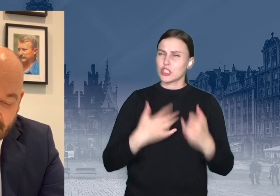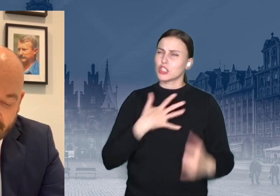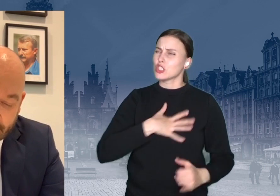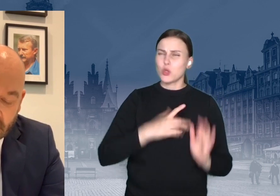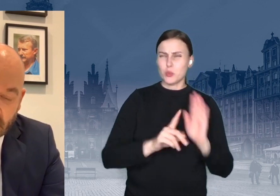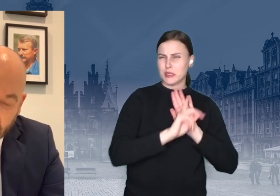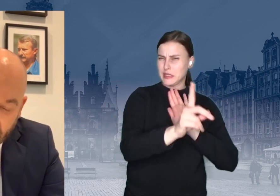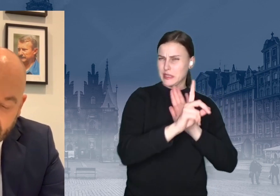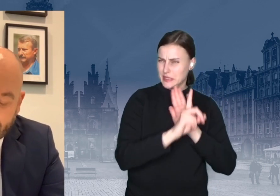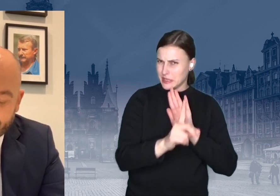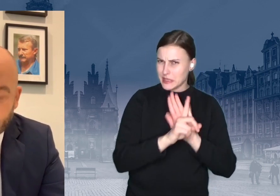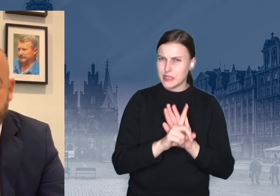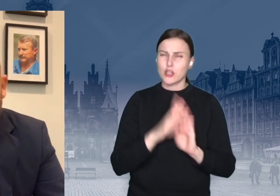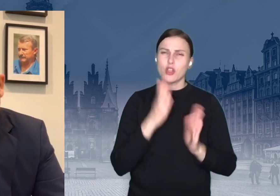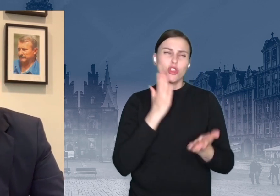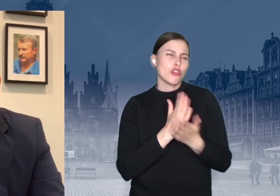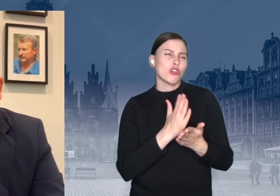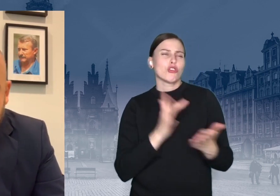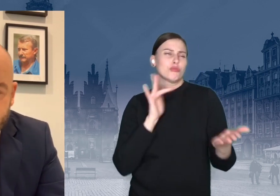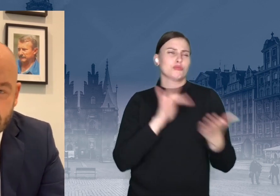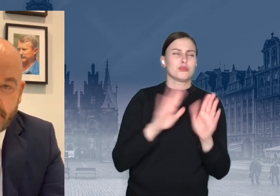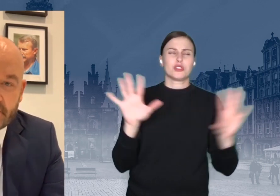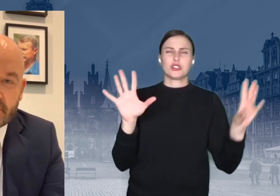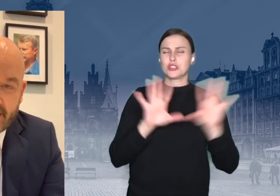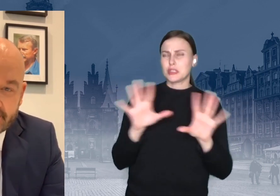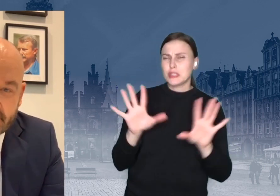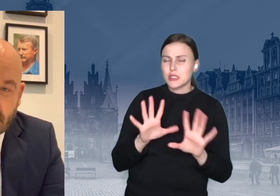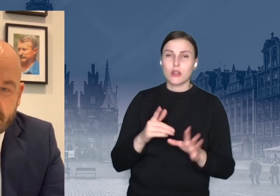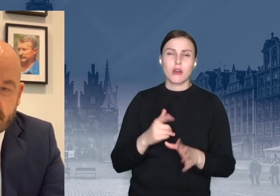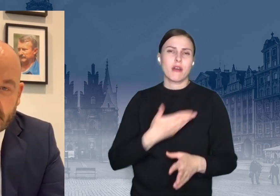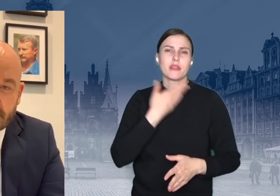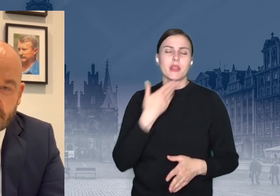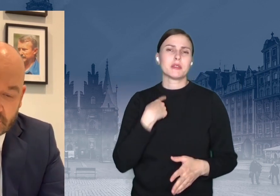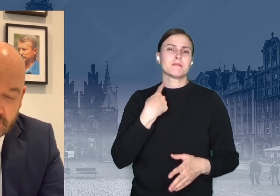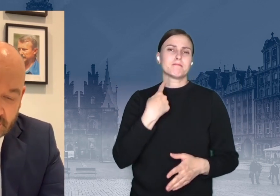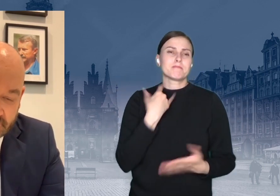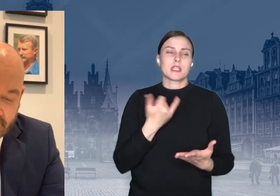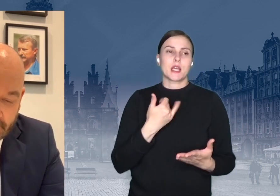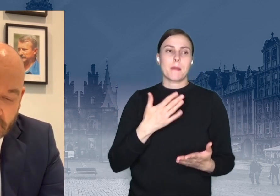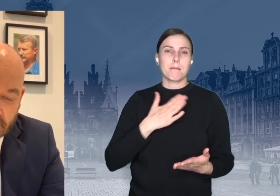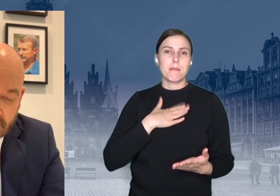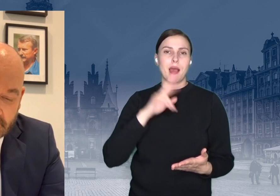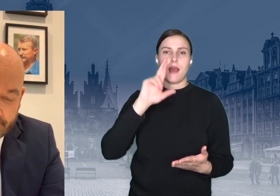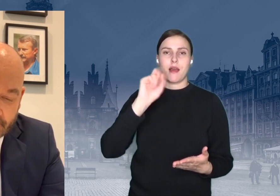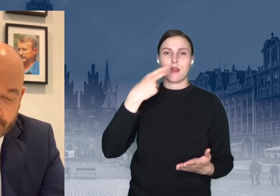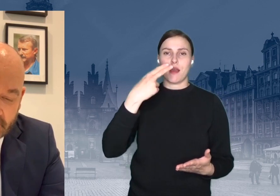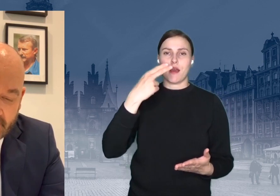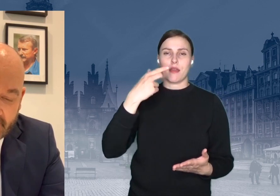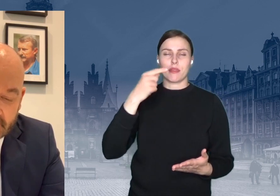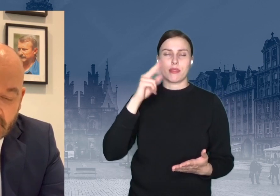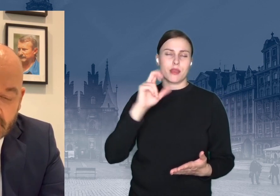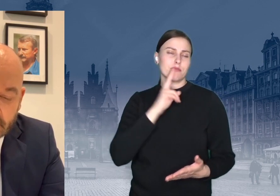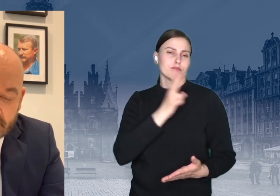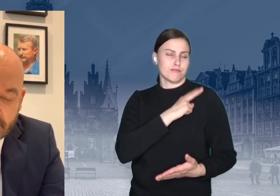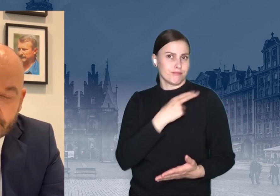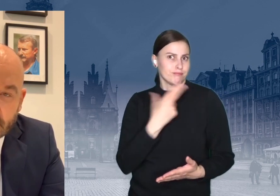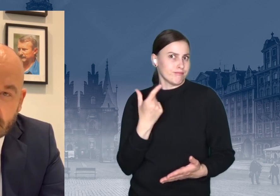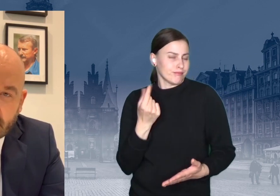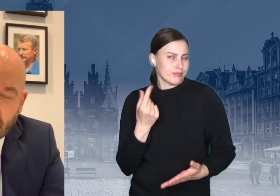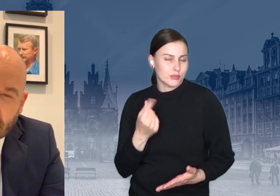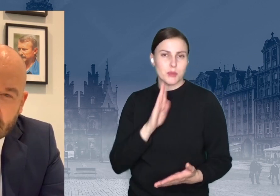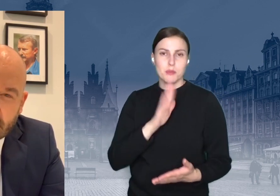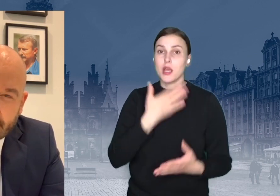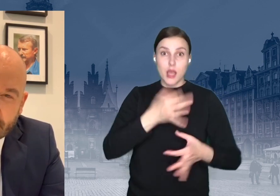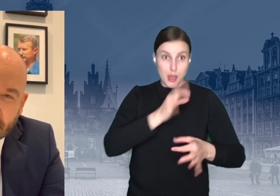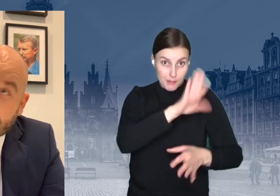na film tylko do kina i nie ma gdzie spędzić randki, to wystarczy wsiąść w samochód i przyjechać. Słuchajcie,